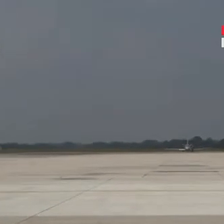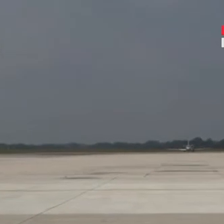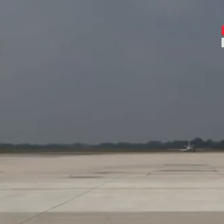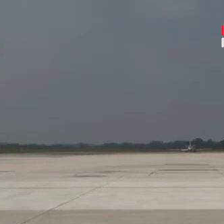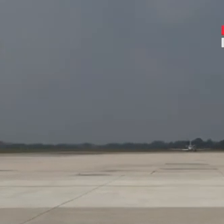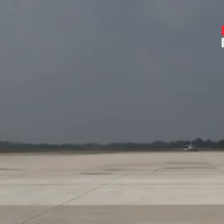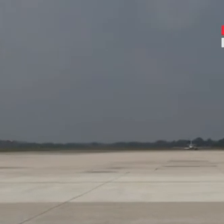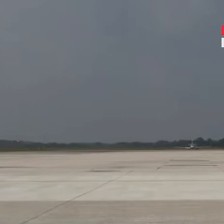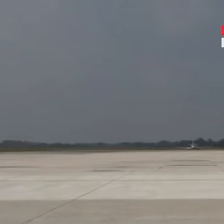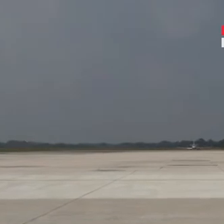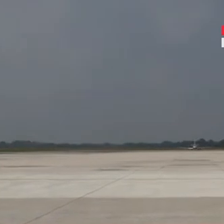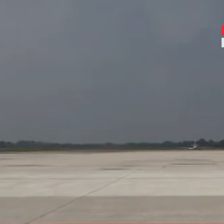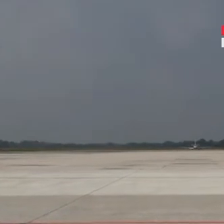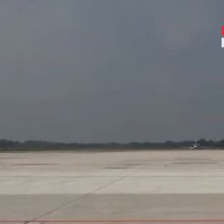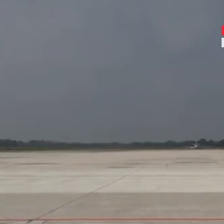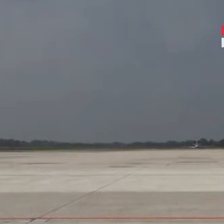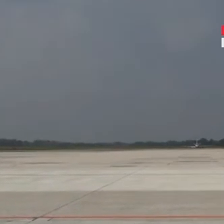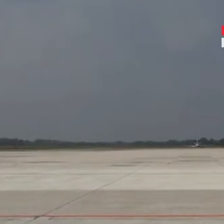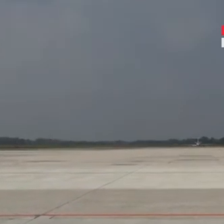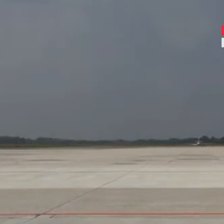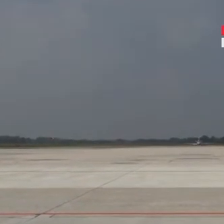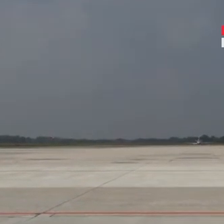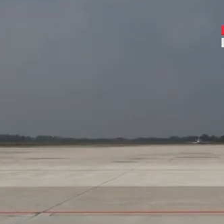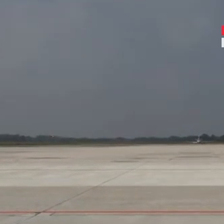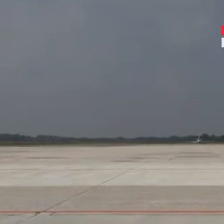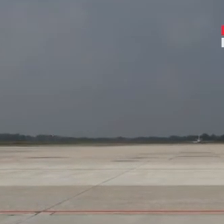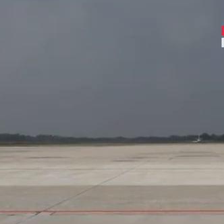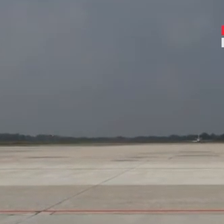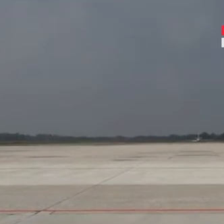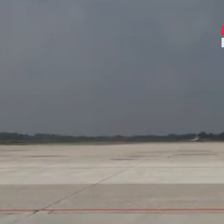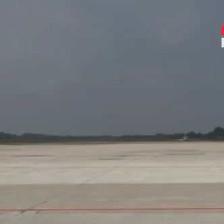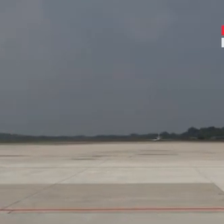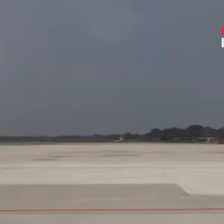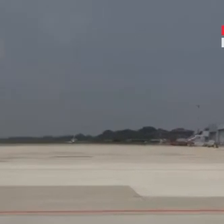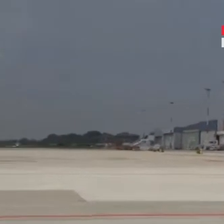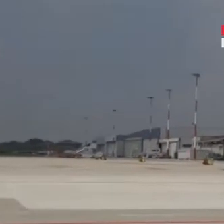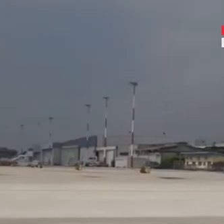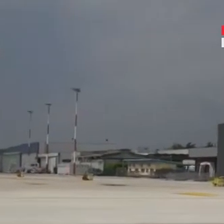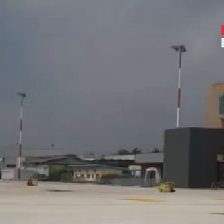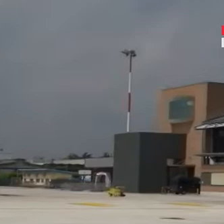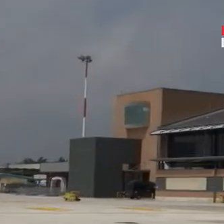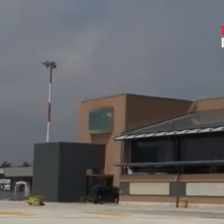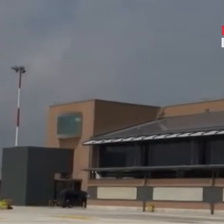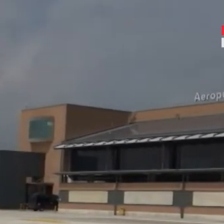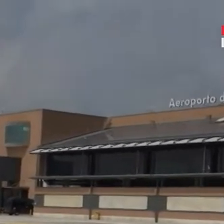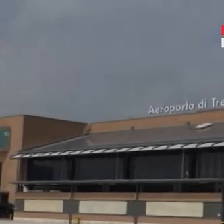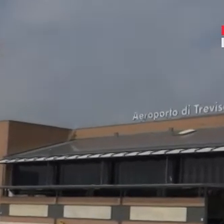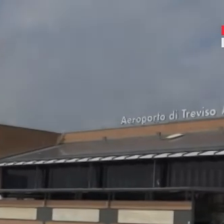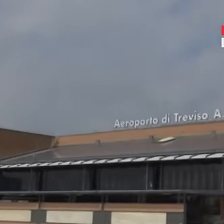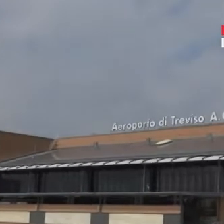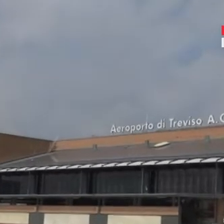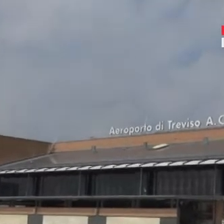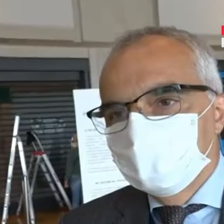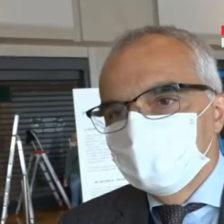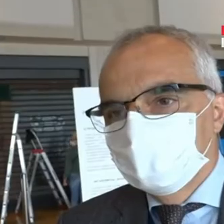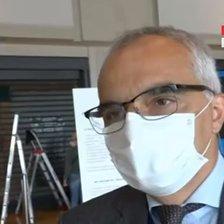manutenzione, che a breve invece tornerà a pieno regime, innescando anche le inevitabili polemiche con chi ci vive attorno. Cosa dire ai cittadini che